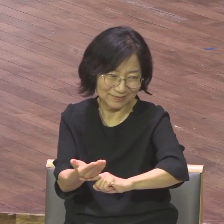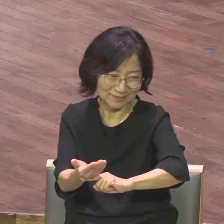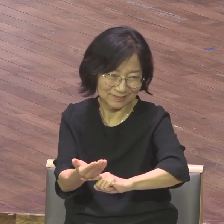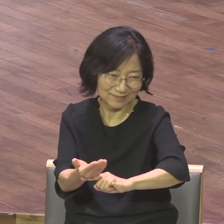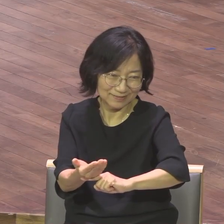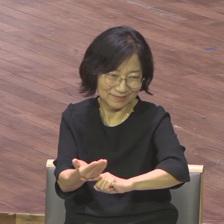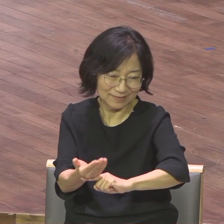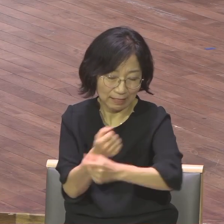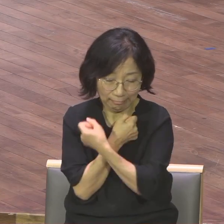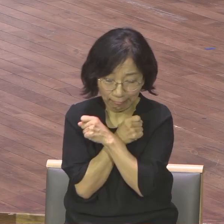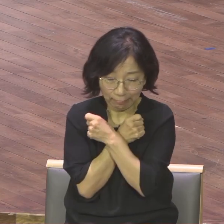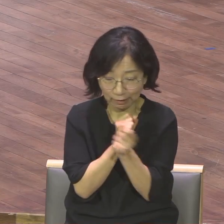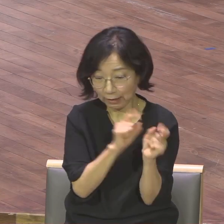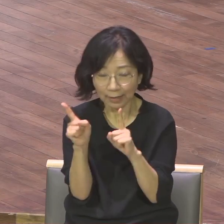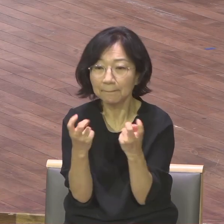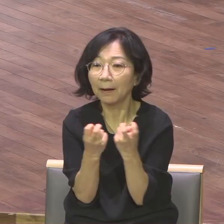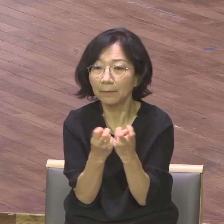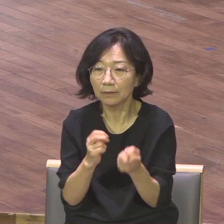대언하는 처방입니다.